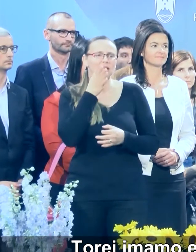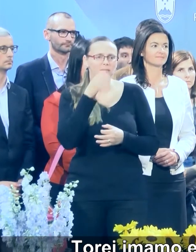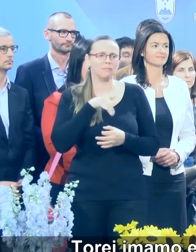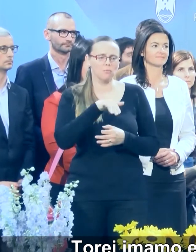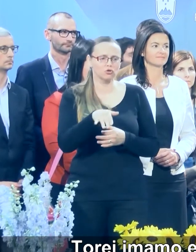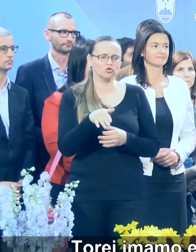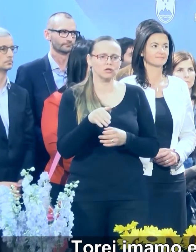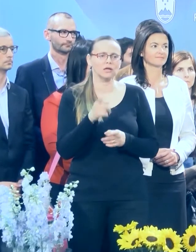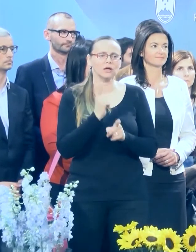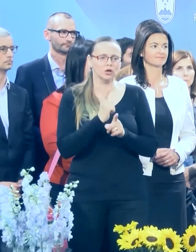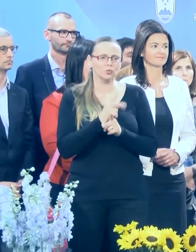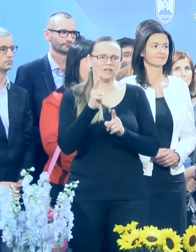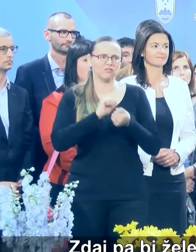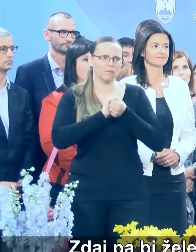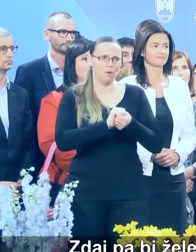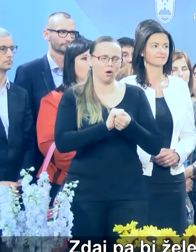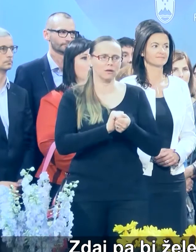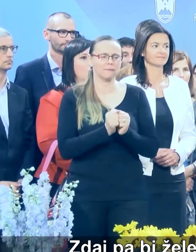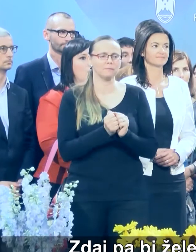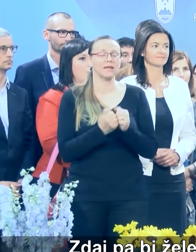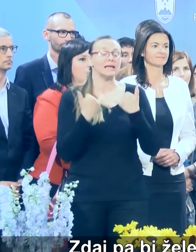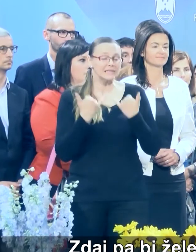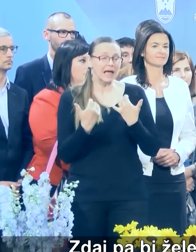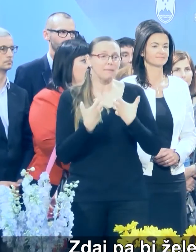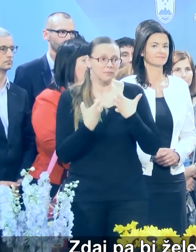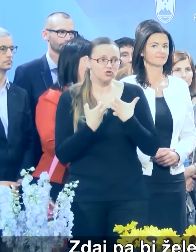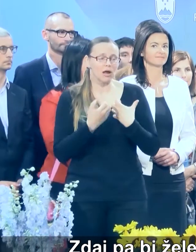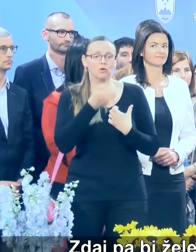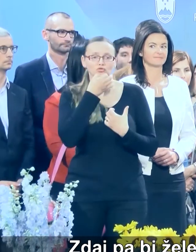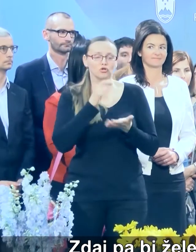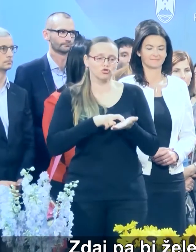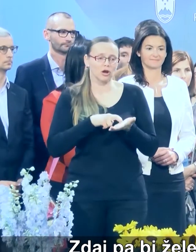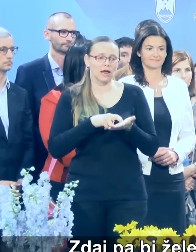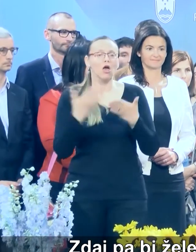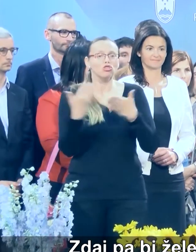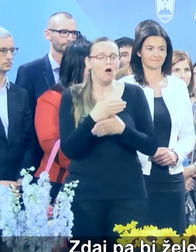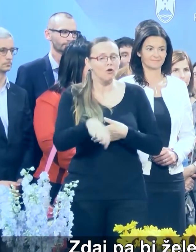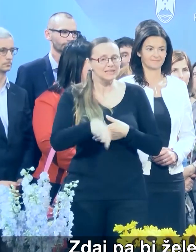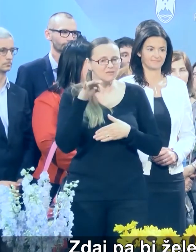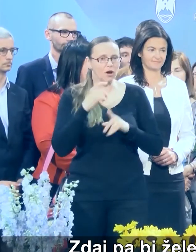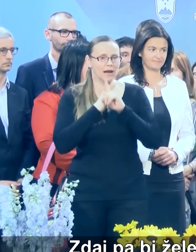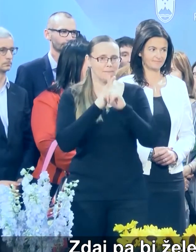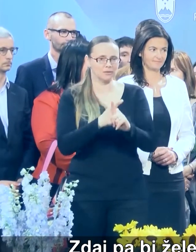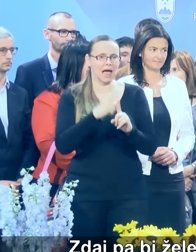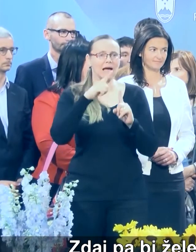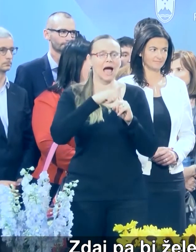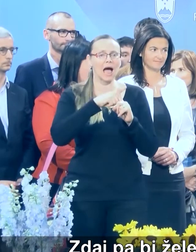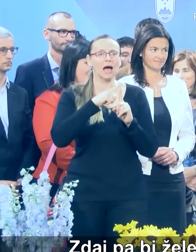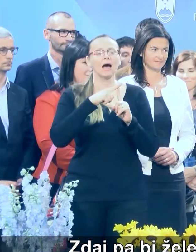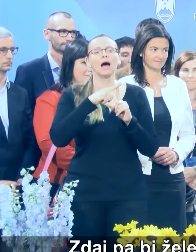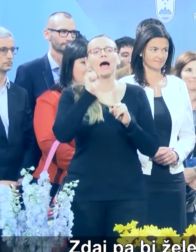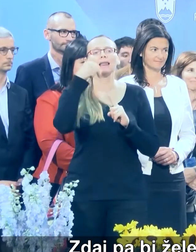s katerimi bomo šli tudi v bitko. Zdaj pa bi želel, če še novo izvoljena poslanka Tanja Fajon